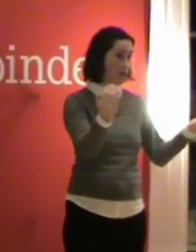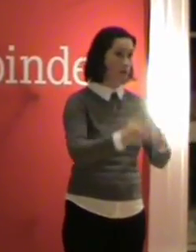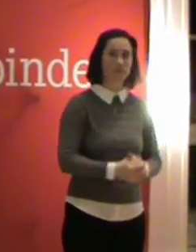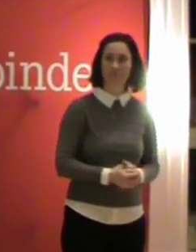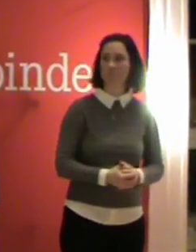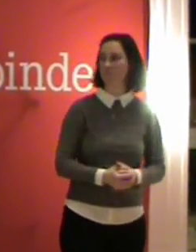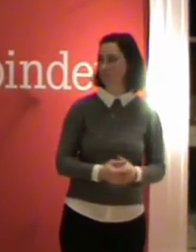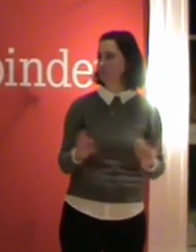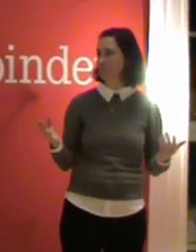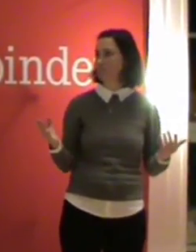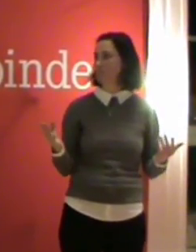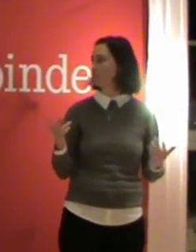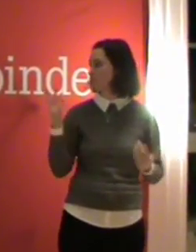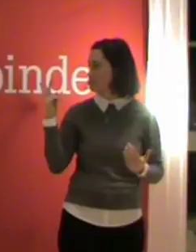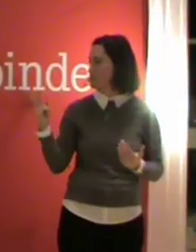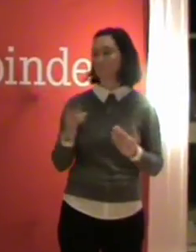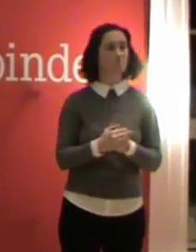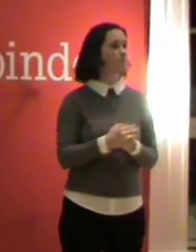bei unseren zwei